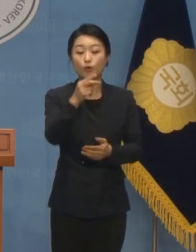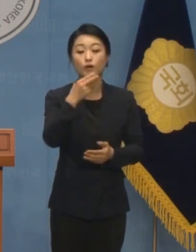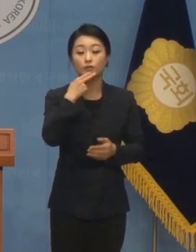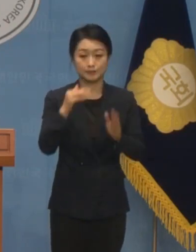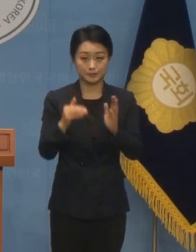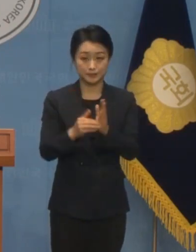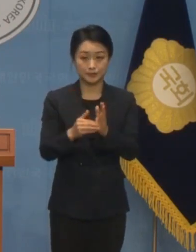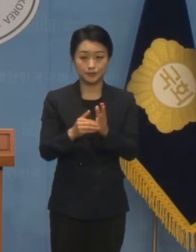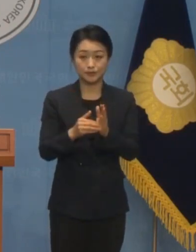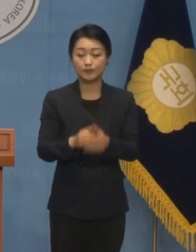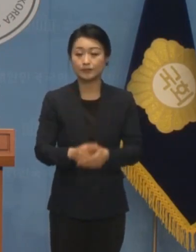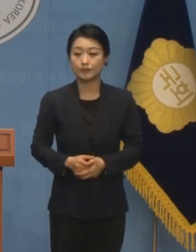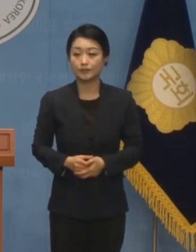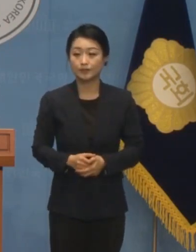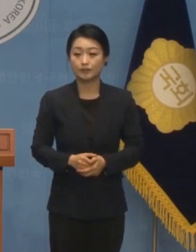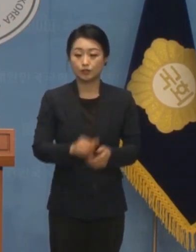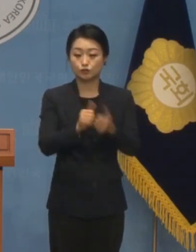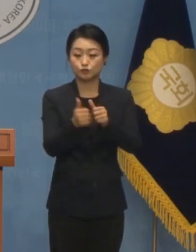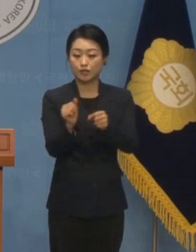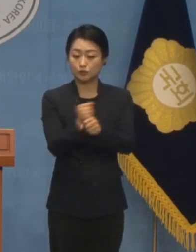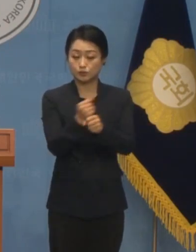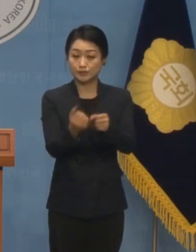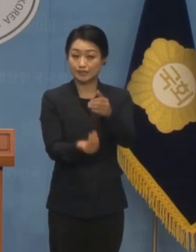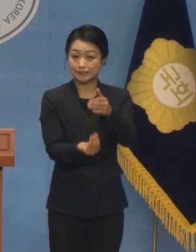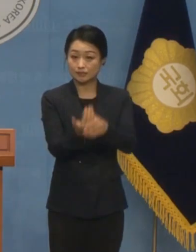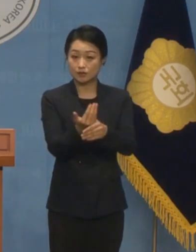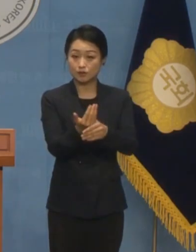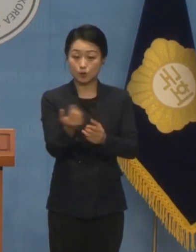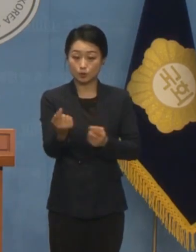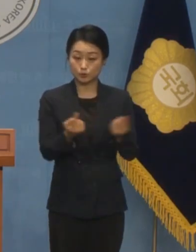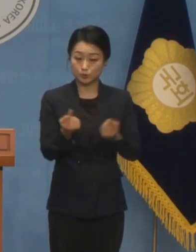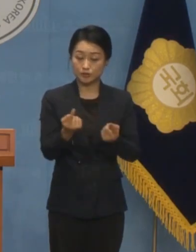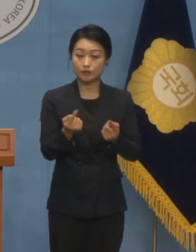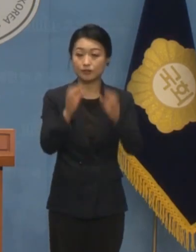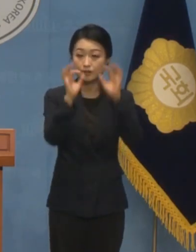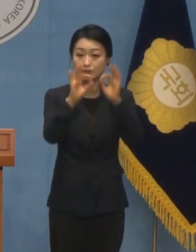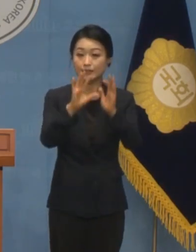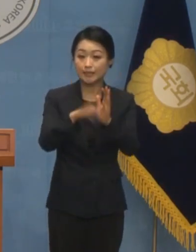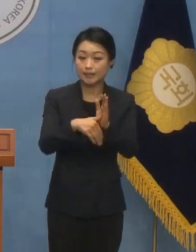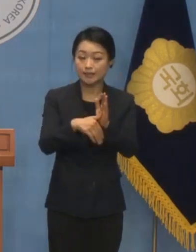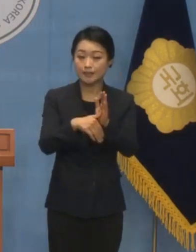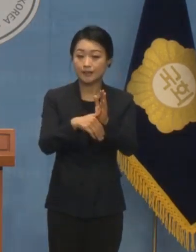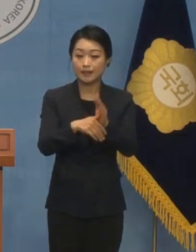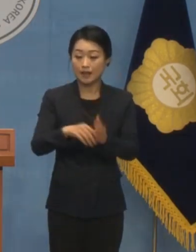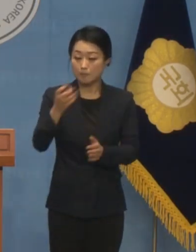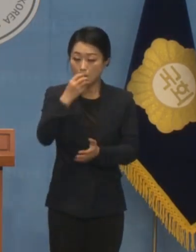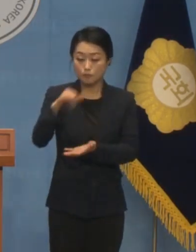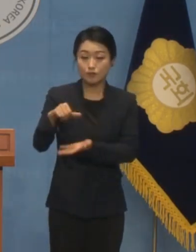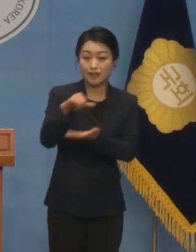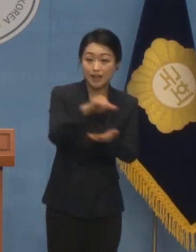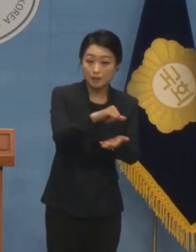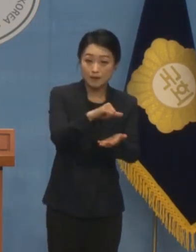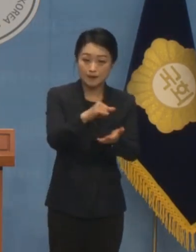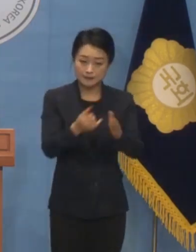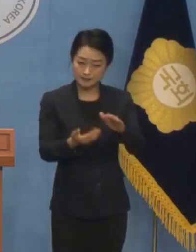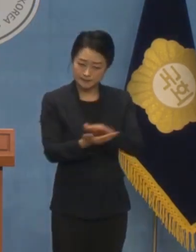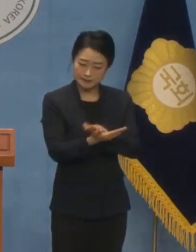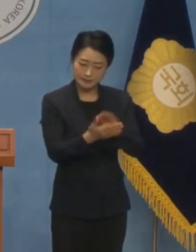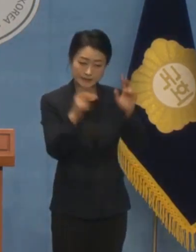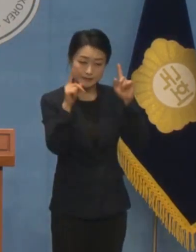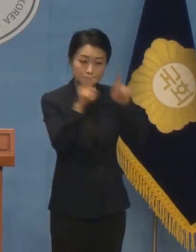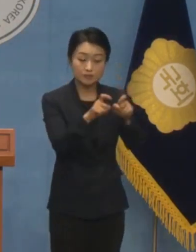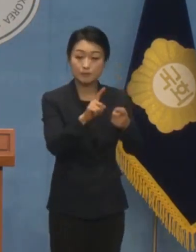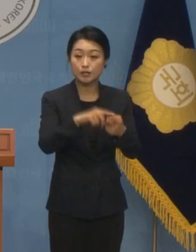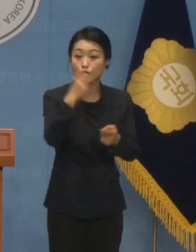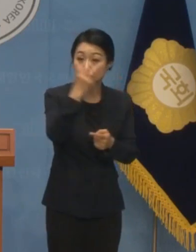합니다. 도이치모터스 조사 일정을 조율하는 과정에서 이미 명품 가방 수수 의혹에 대한 조사